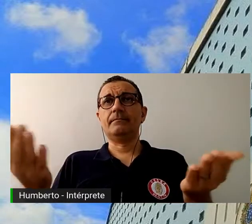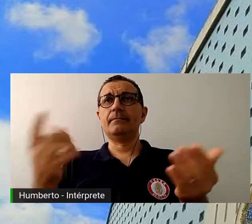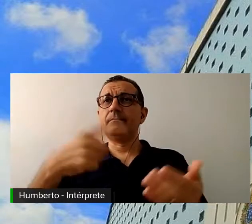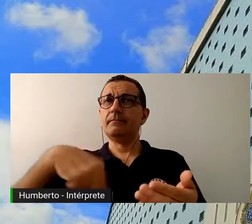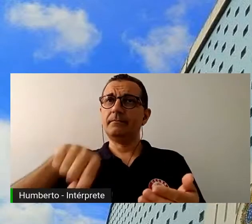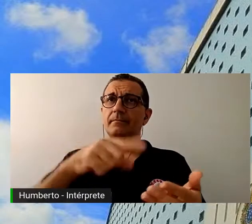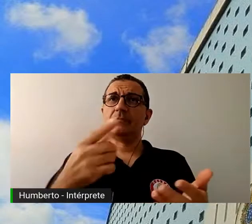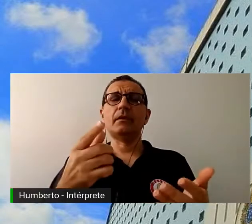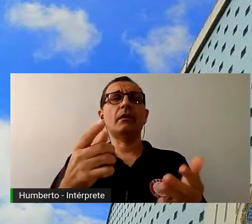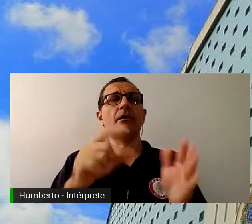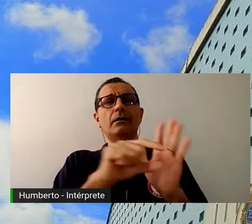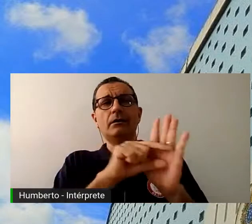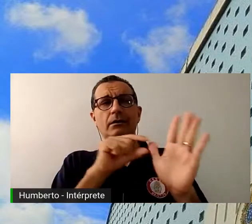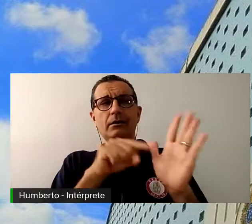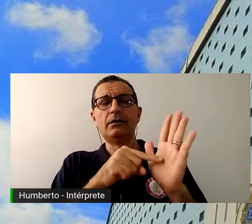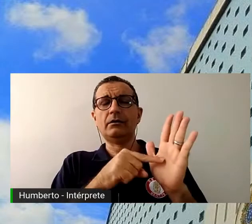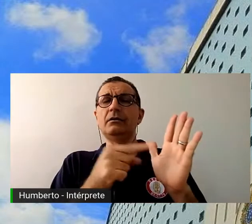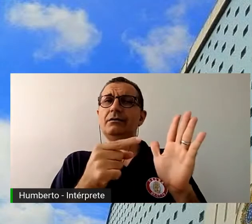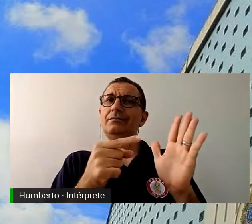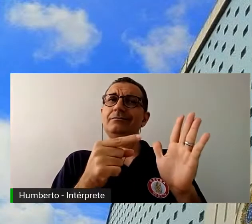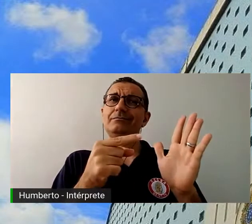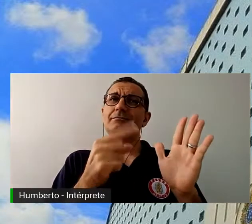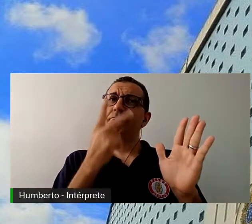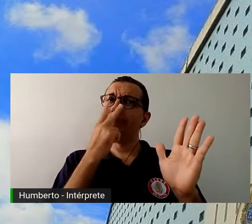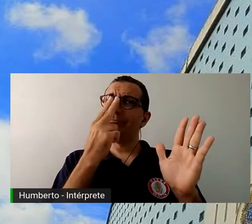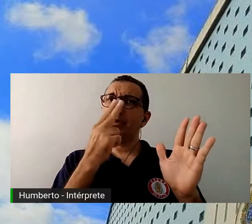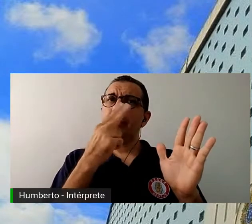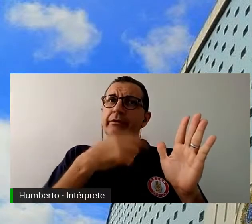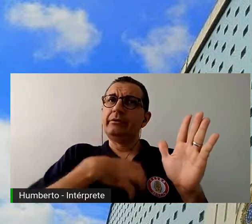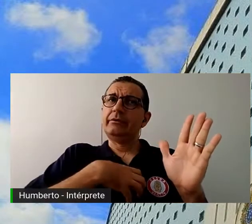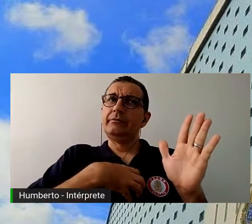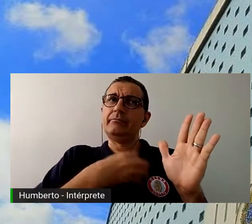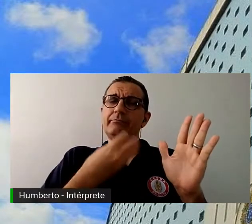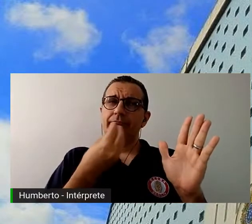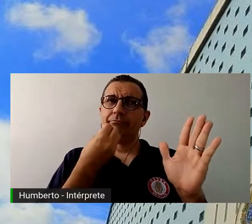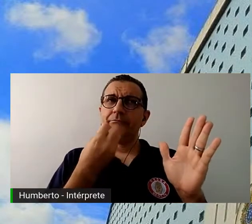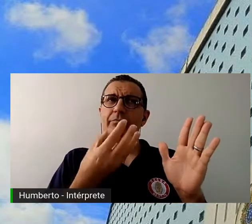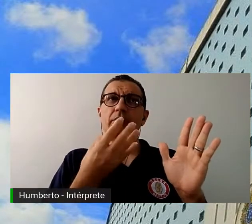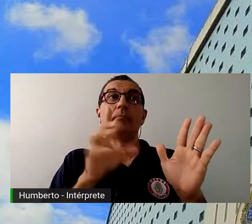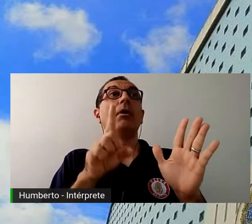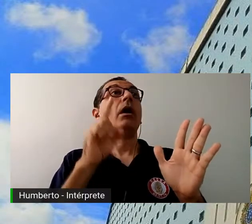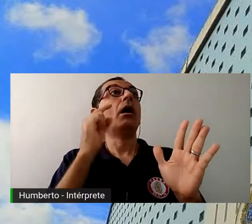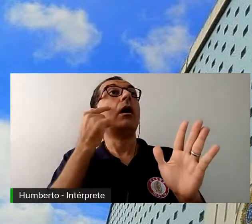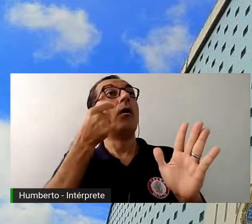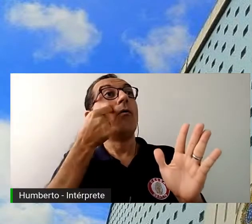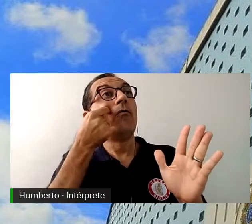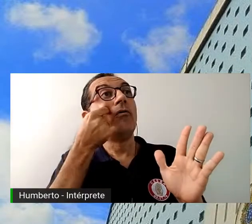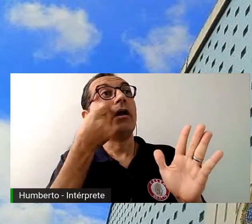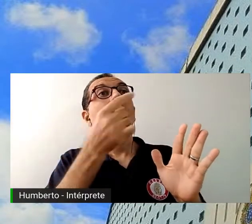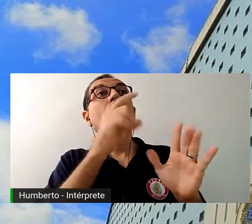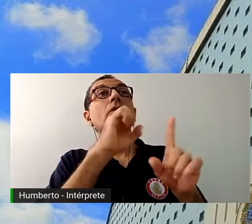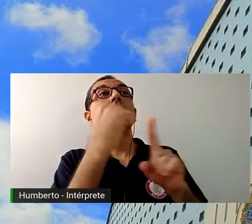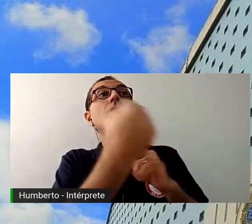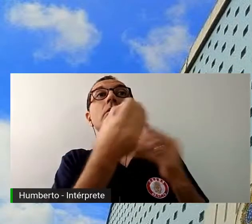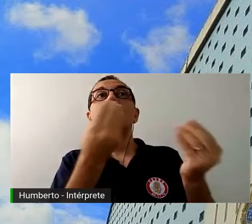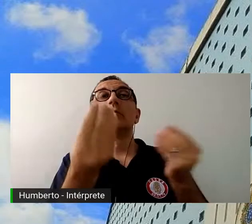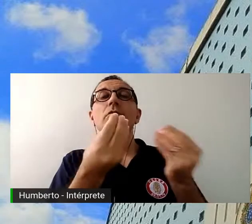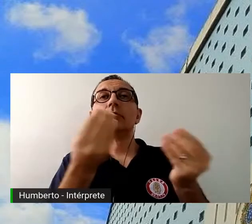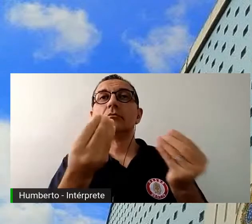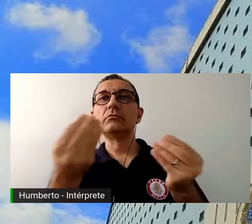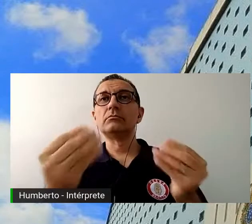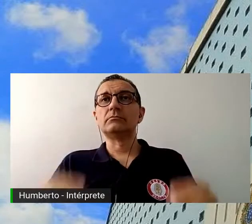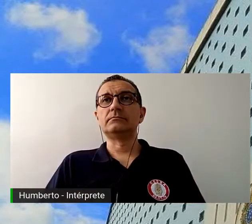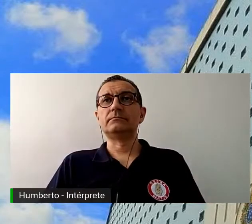boa intenção, mas vamos ver quais são as culturas que são subjacentes no ideário